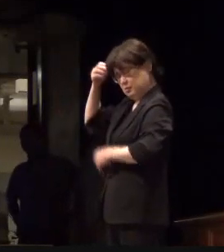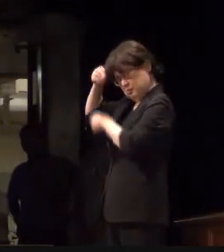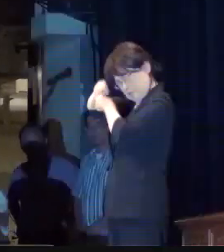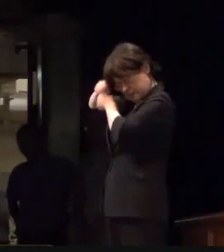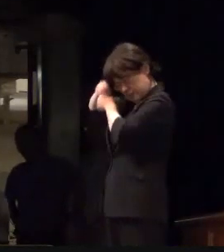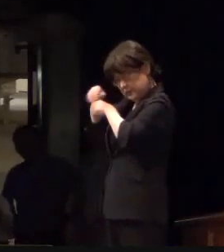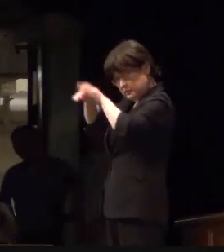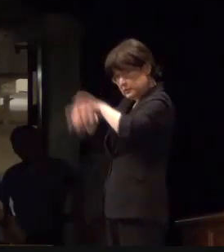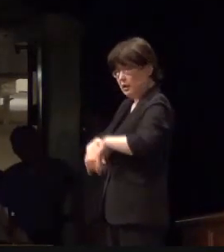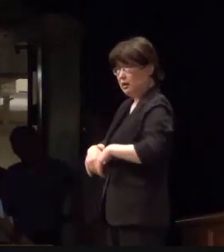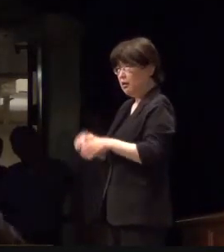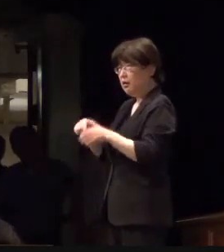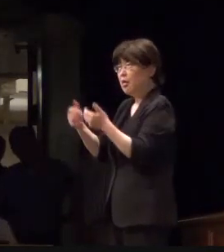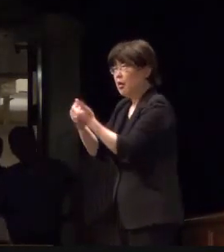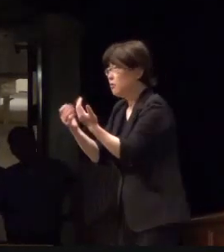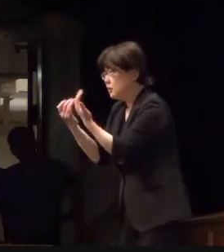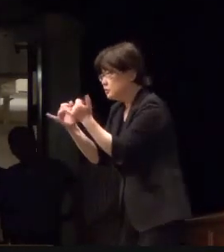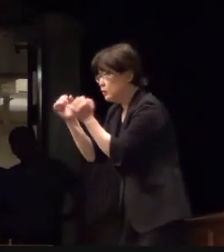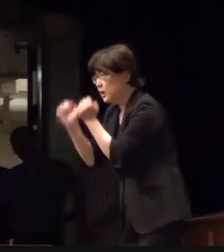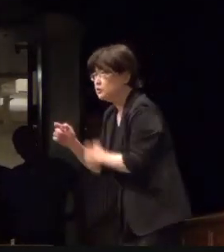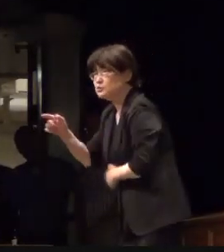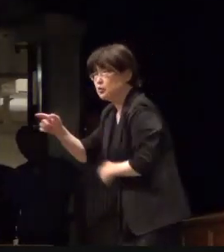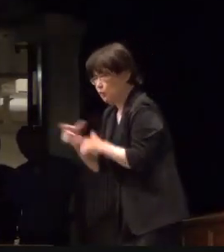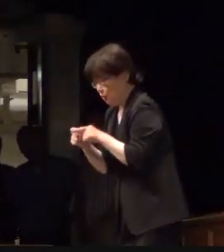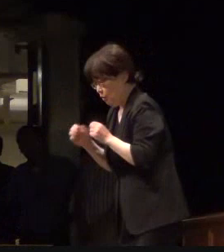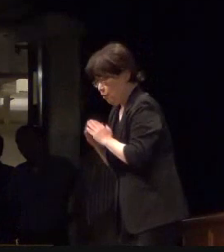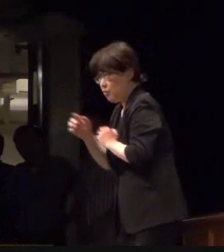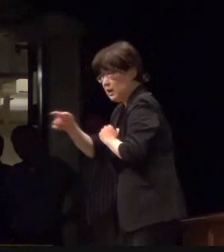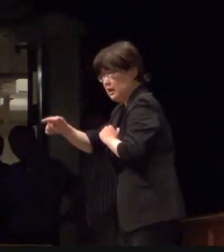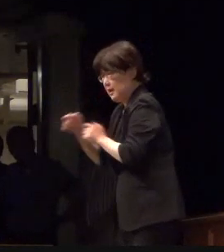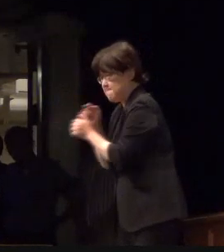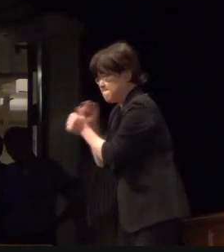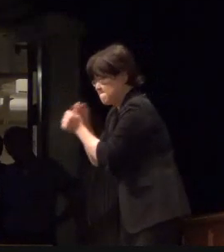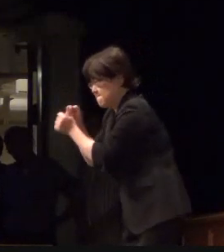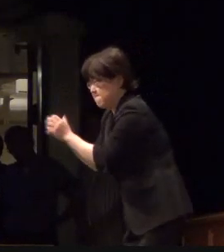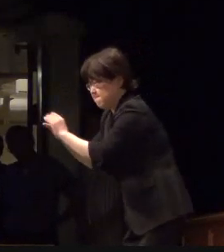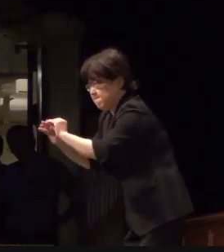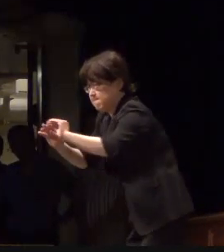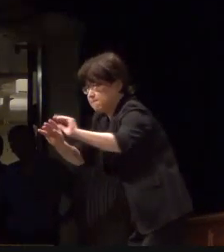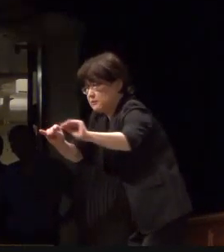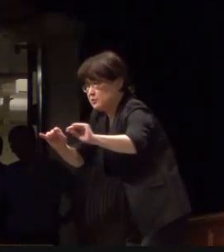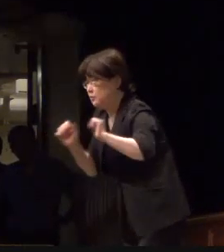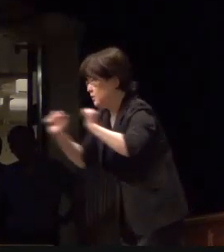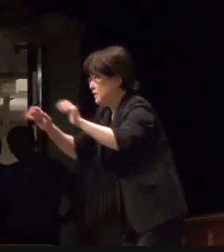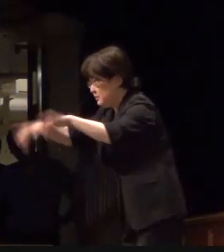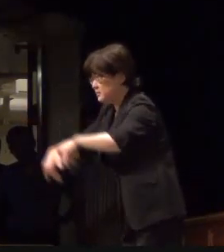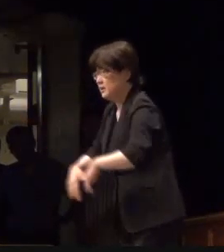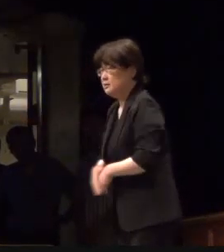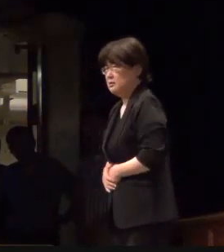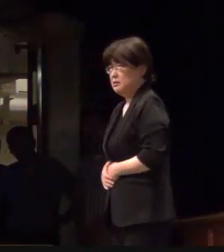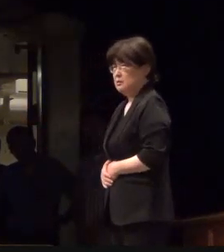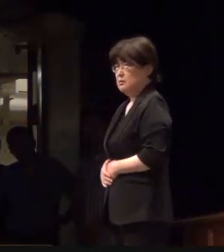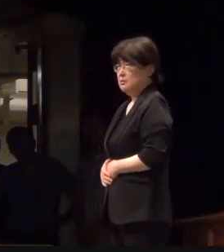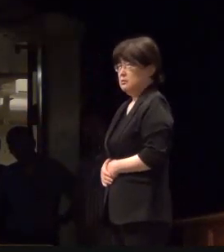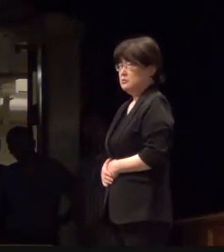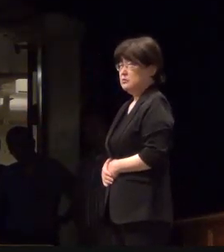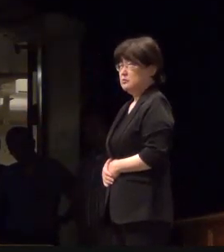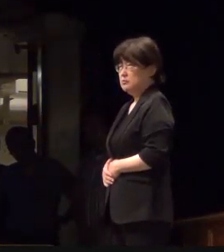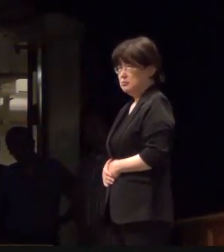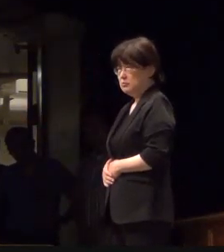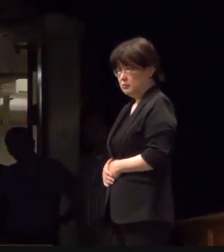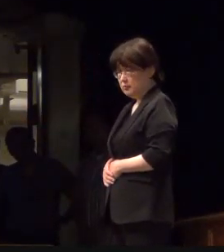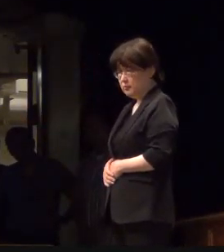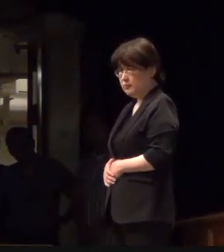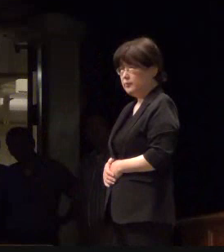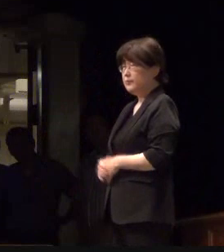そして中に反対する人がいると、国家がその人たちを虐殺していくということをやったわけですし、それどころか住